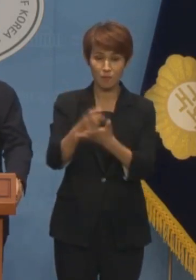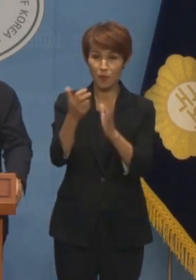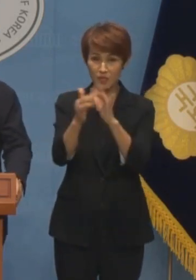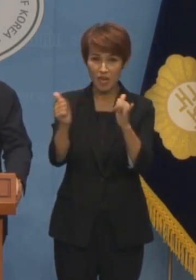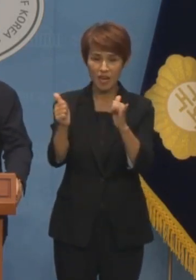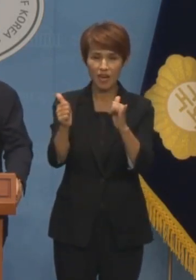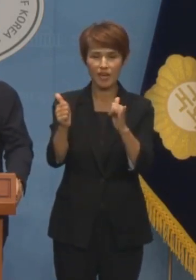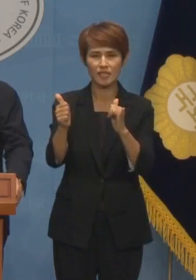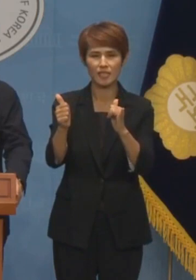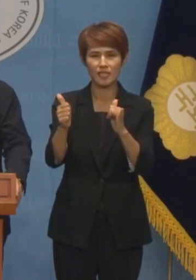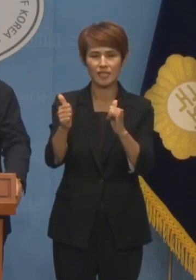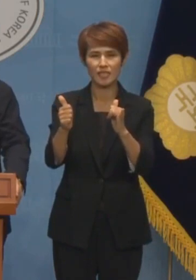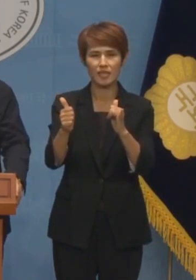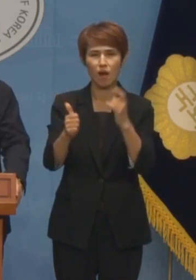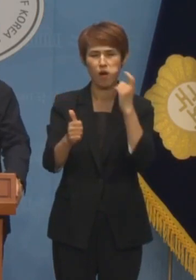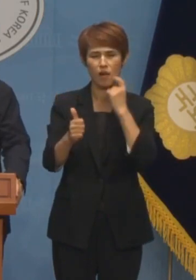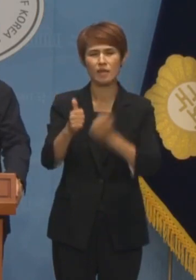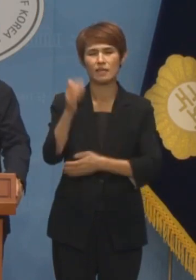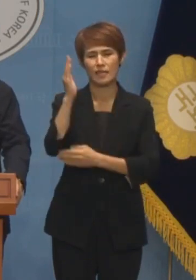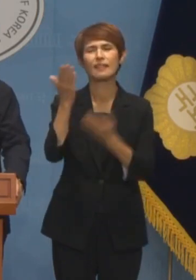발언을 했다라고